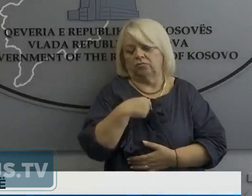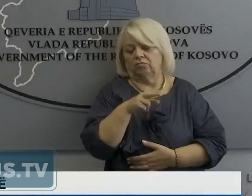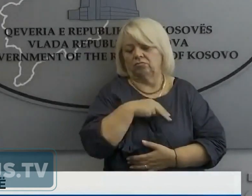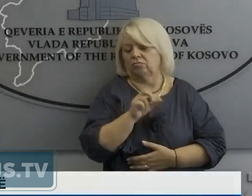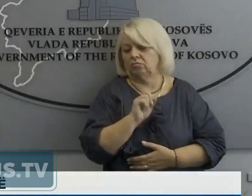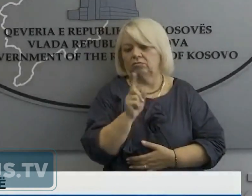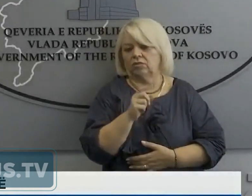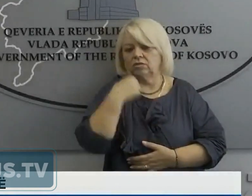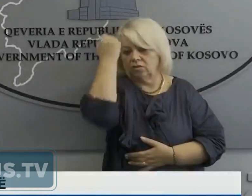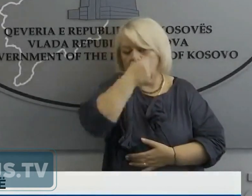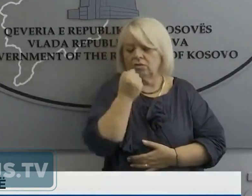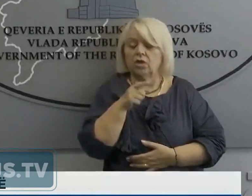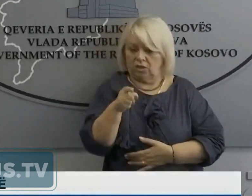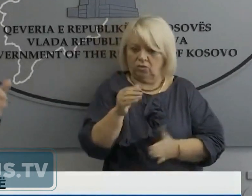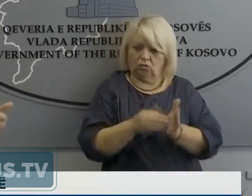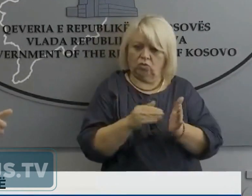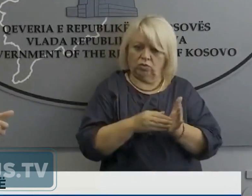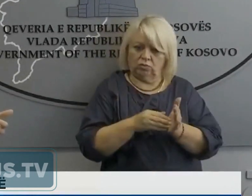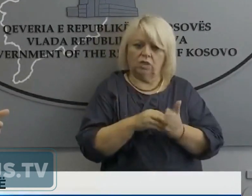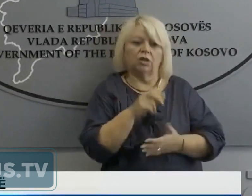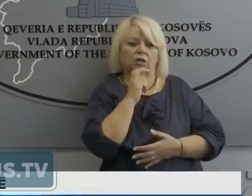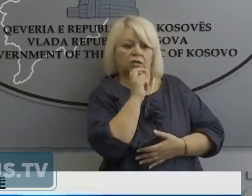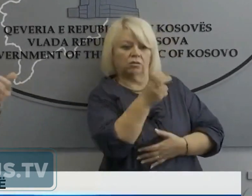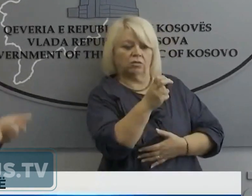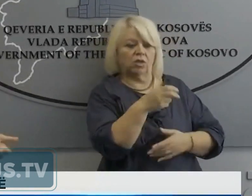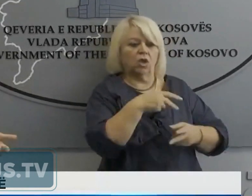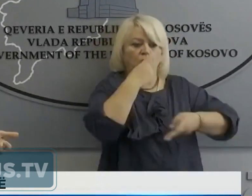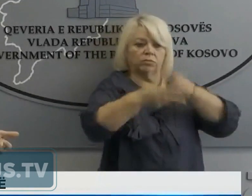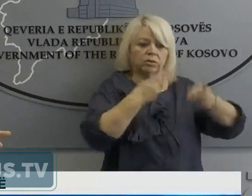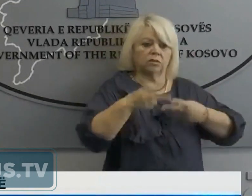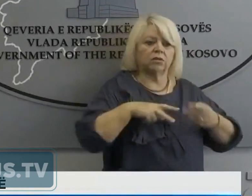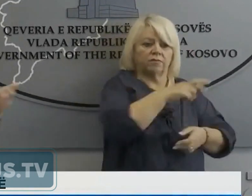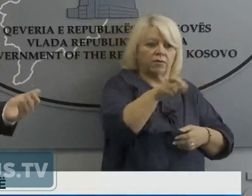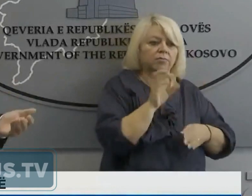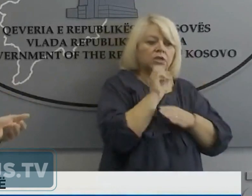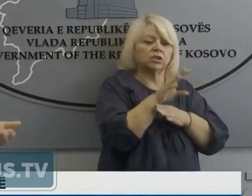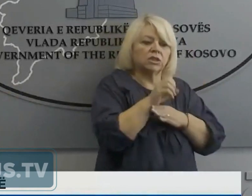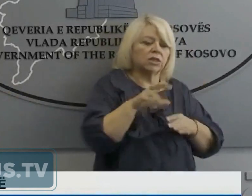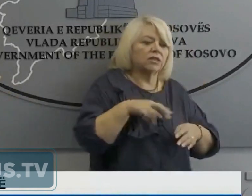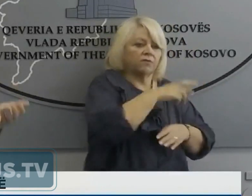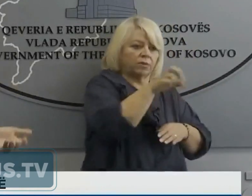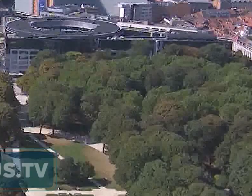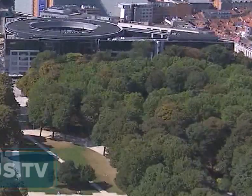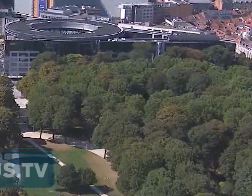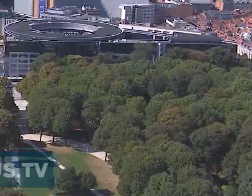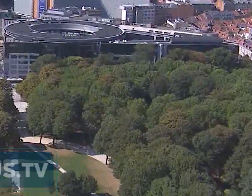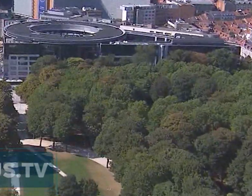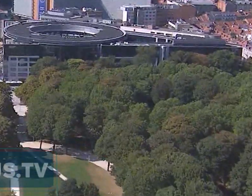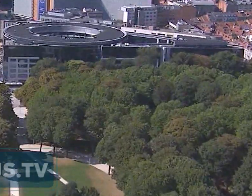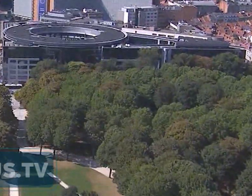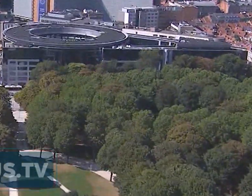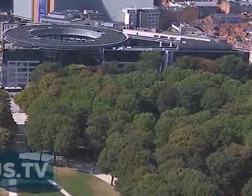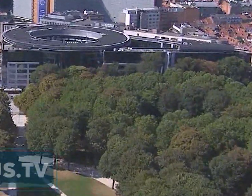Kosovës. Po ai duhet të jap llogari Komisionit Evropian, Këshillit Evropian, Parlamentit Evropian.